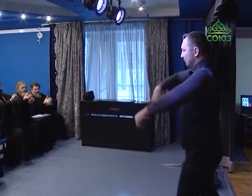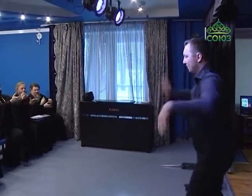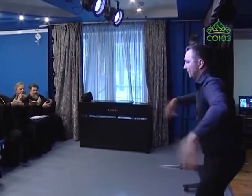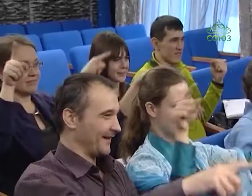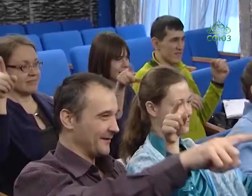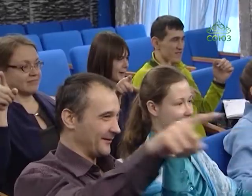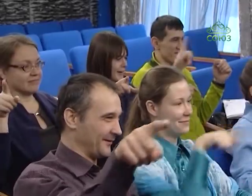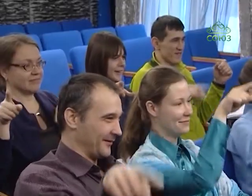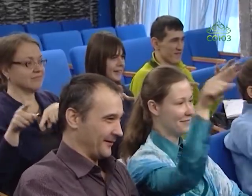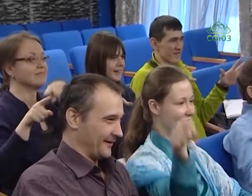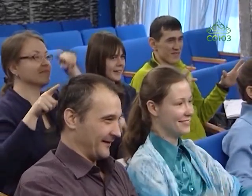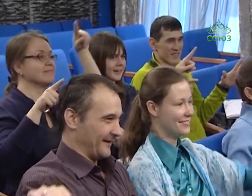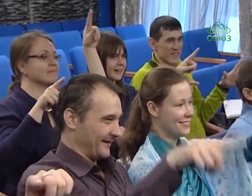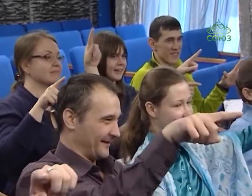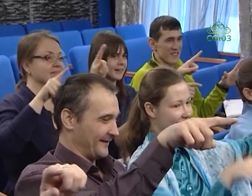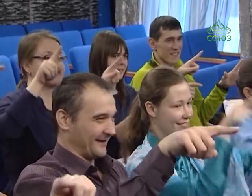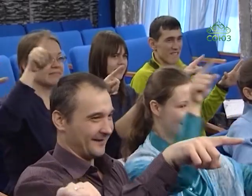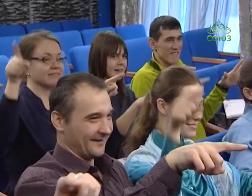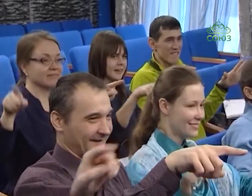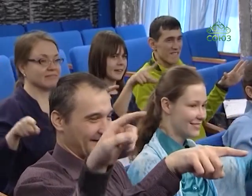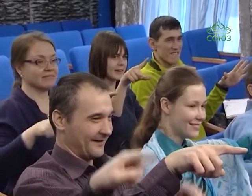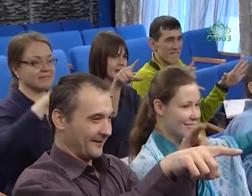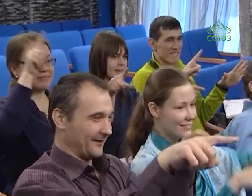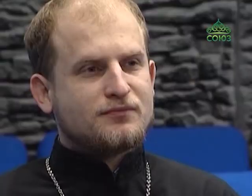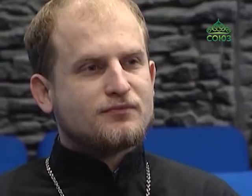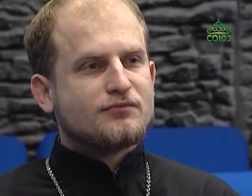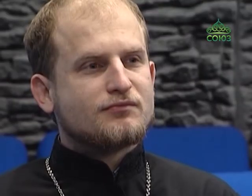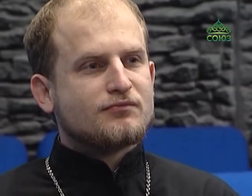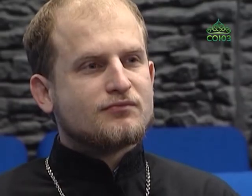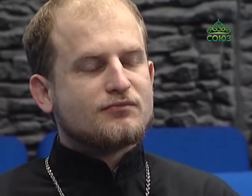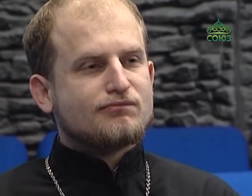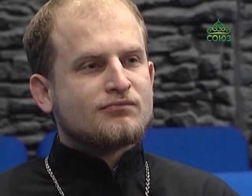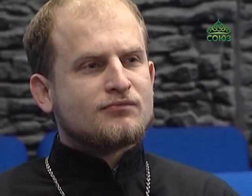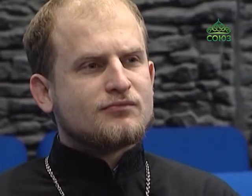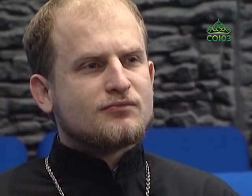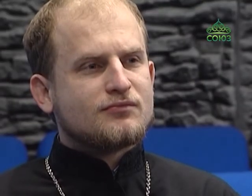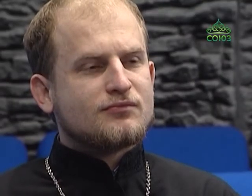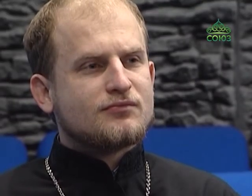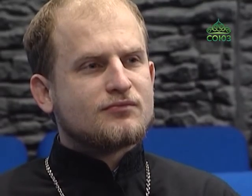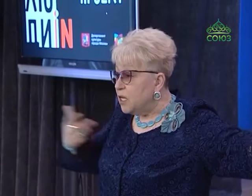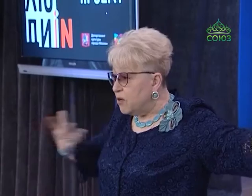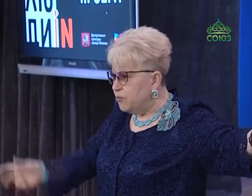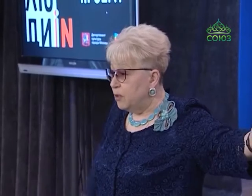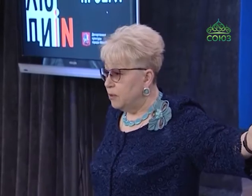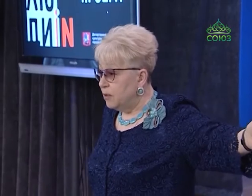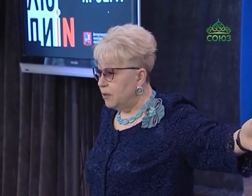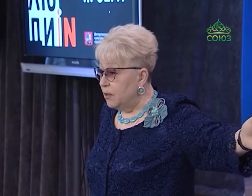вторая часть тренинга прошла в абсолютно темной комнате чтобы его участники в полной мере могли ощутить на себе что